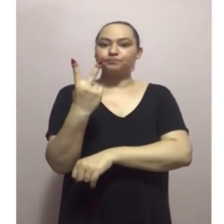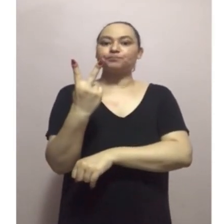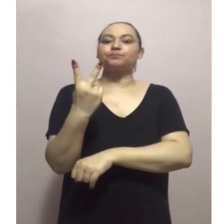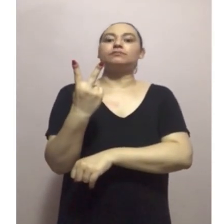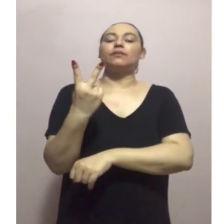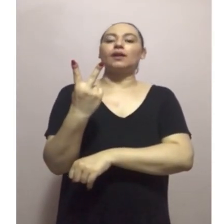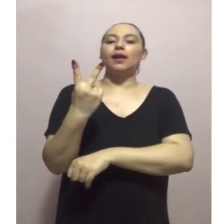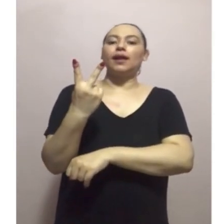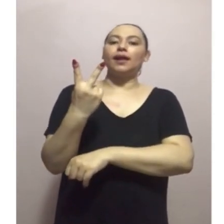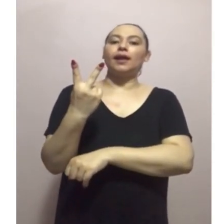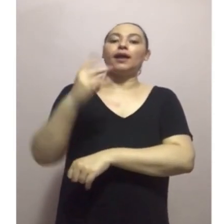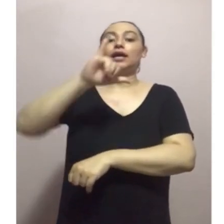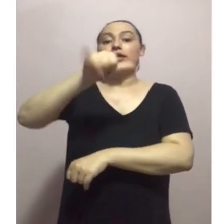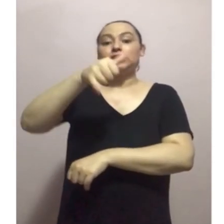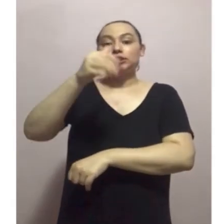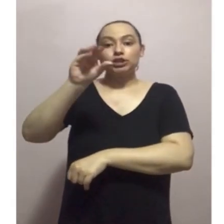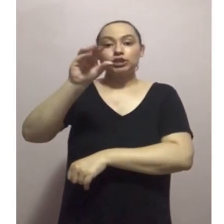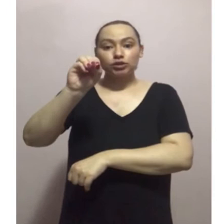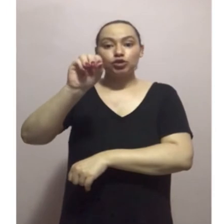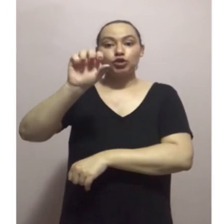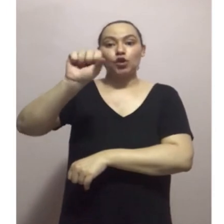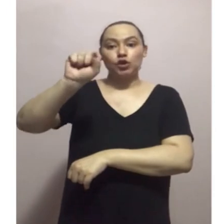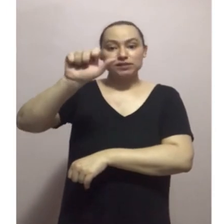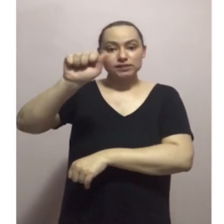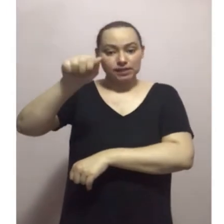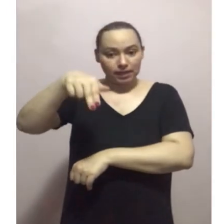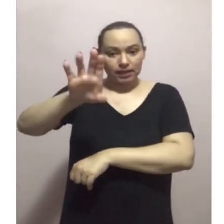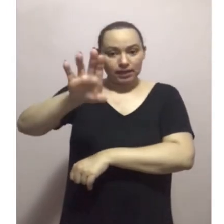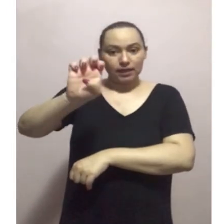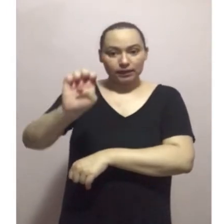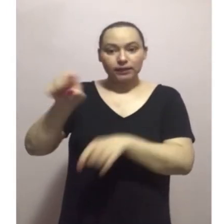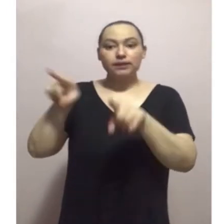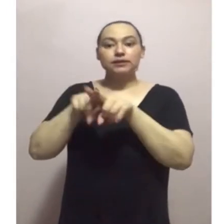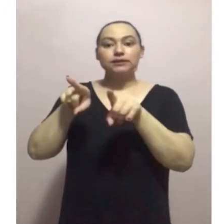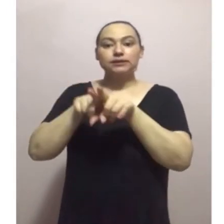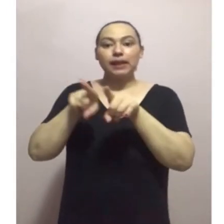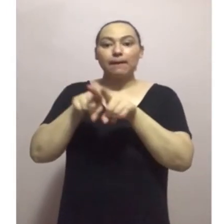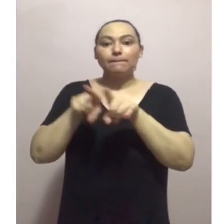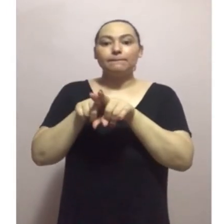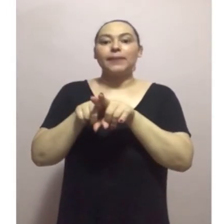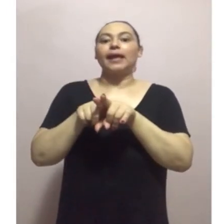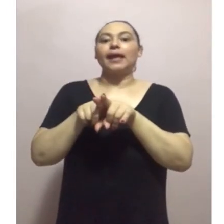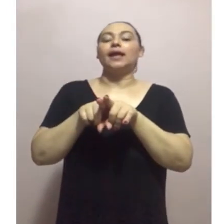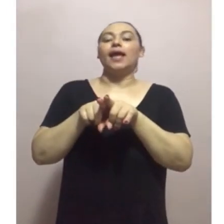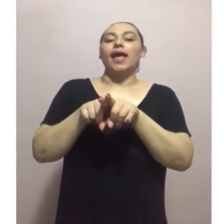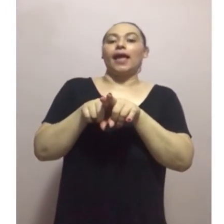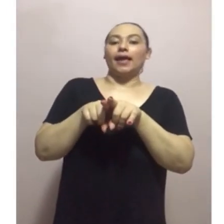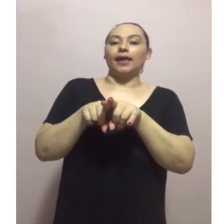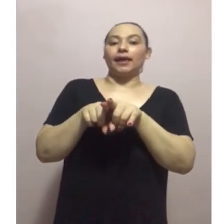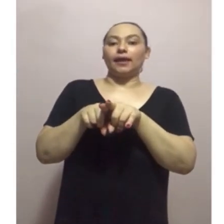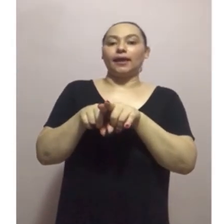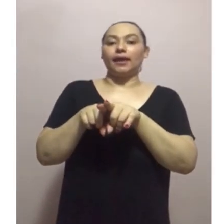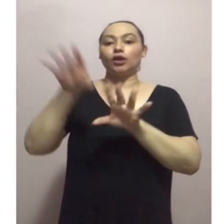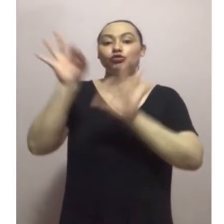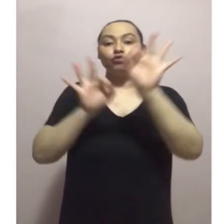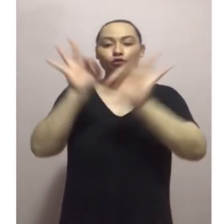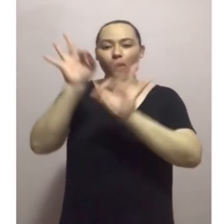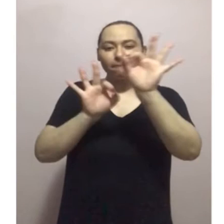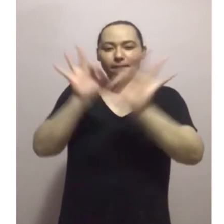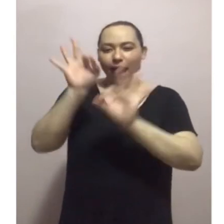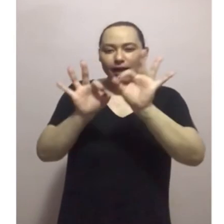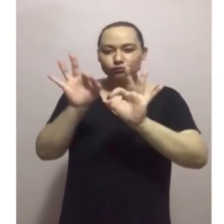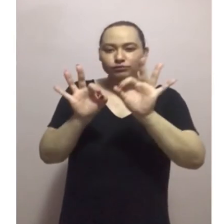da Factoria, com a Vanessa Cardoso e da Josane da Luz, né, elas fazem um trabalho conjunto ainda